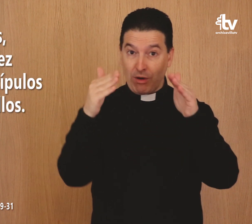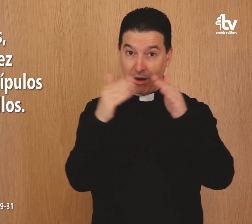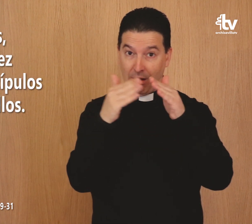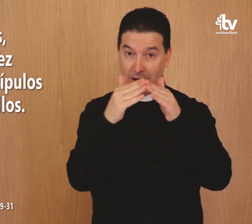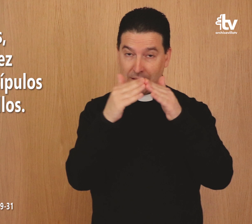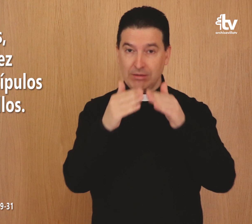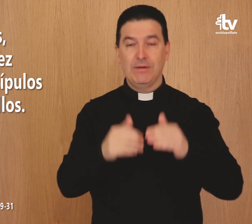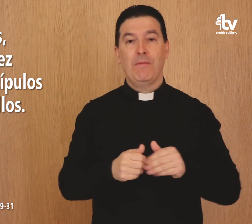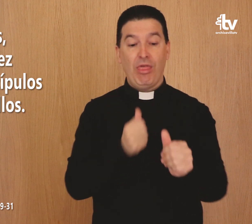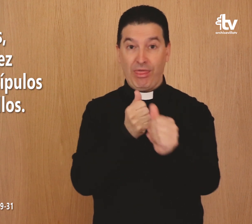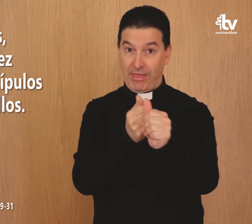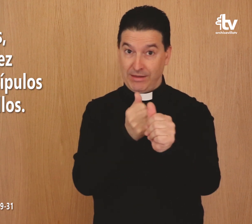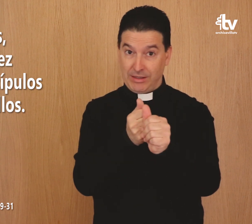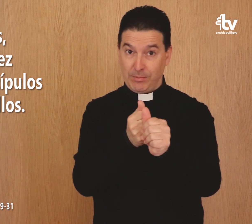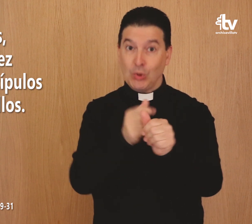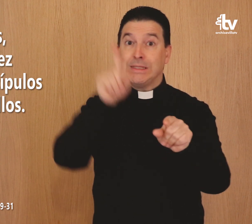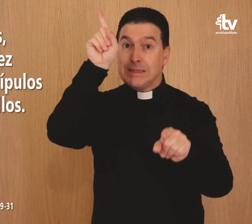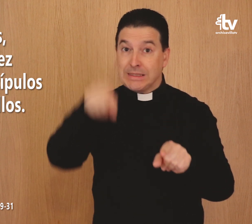los discípulos y Tomás con ellos.